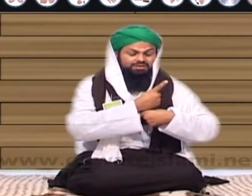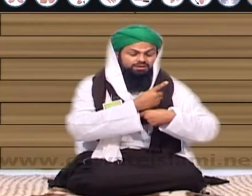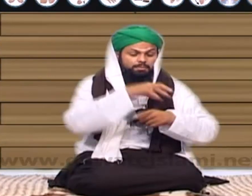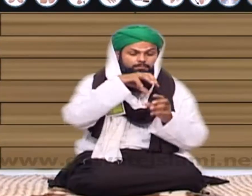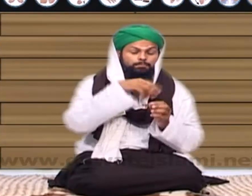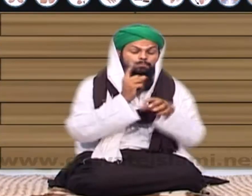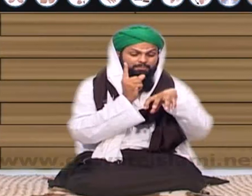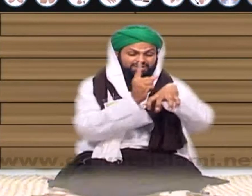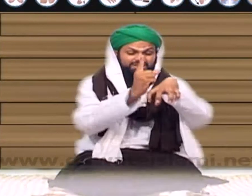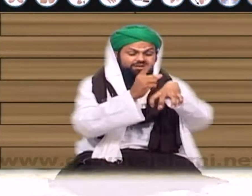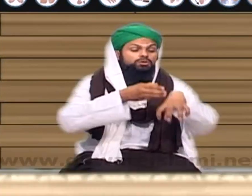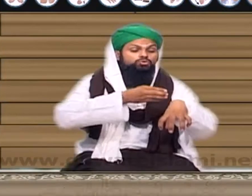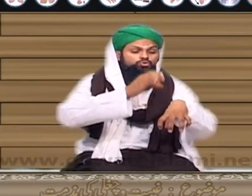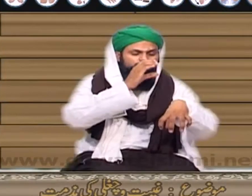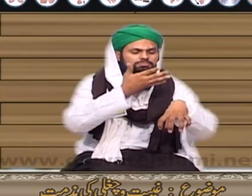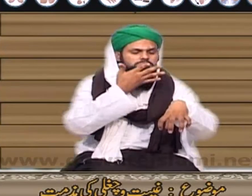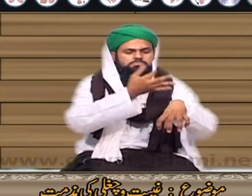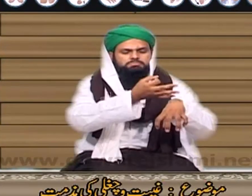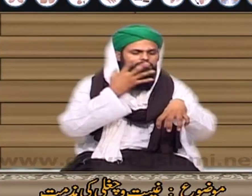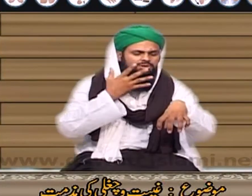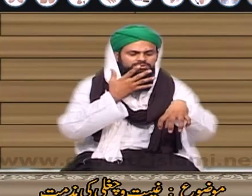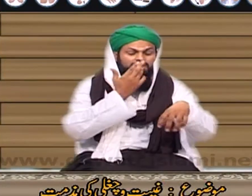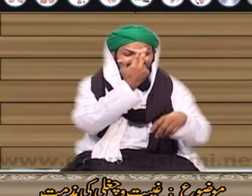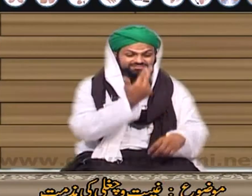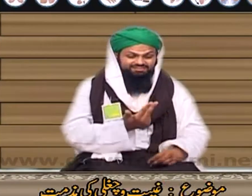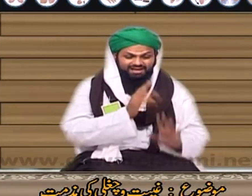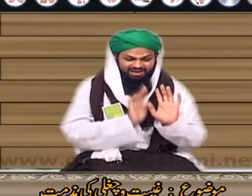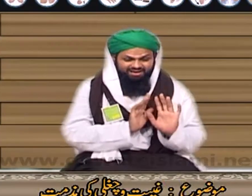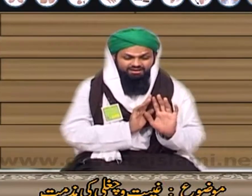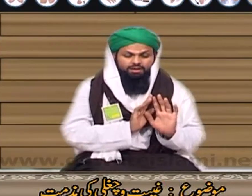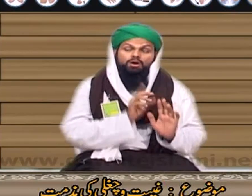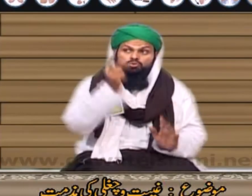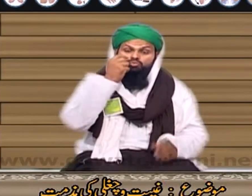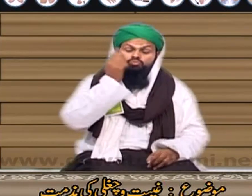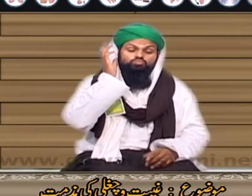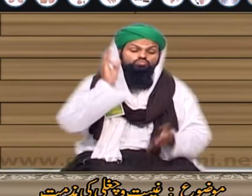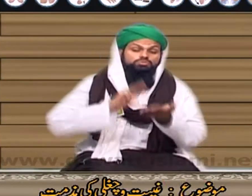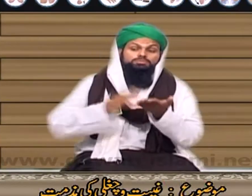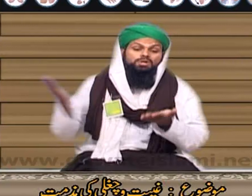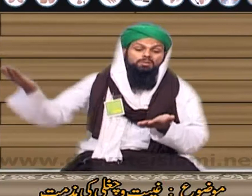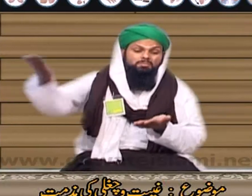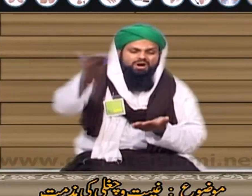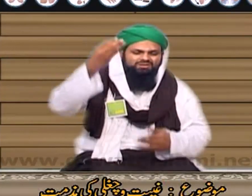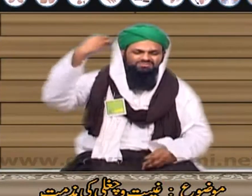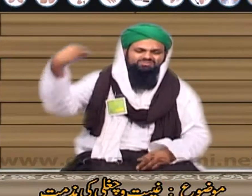کی باتیں یہاں آپ کو ملتی ہیں, سوز ملتا ہے, گداز ملتا ہے, تو آپ دوسروں کے لیے یہ باتیں کیوں پسند نہیں کرتے؟ میری سمجھ نہیں